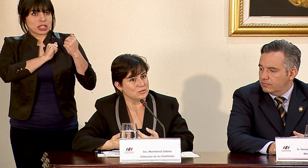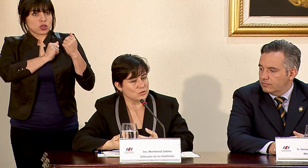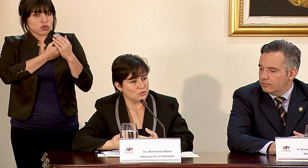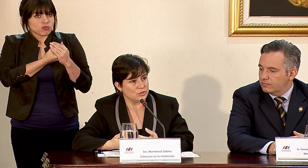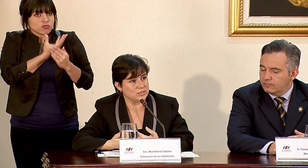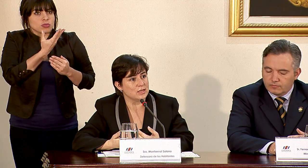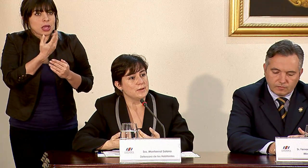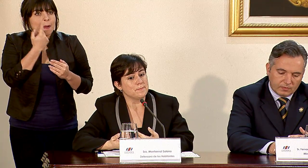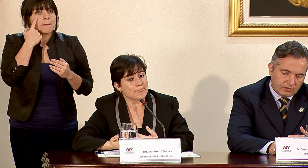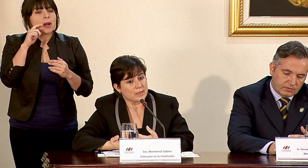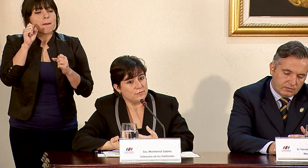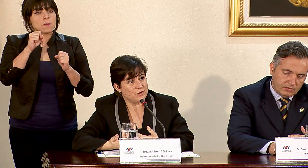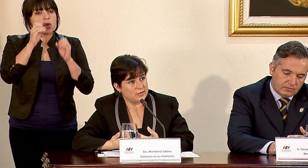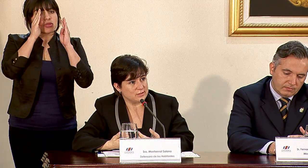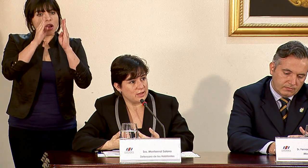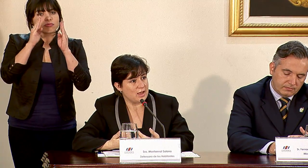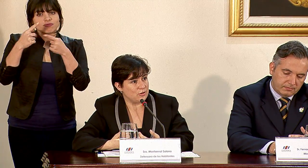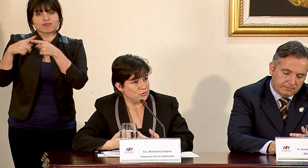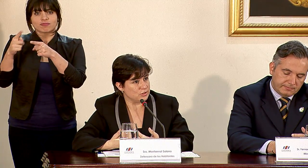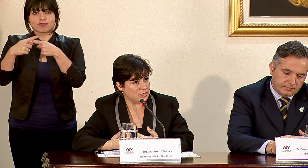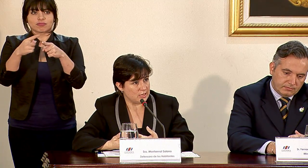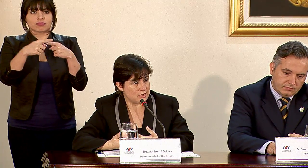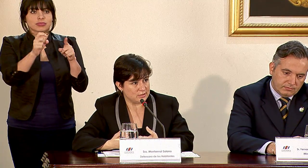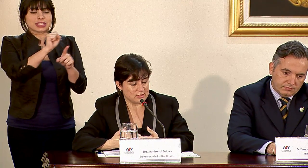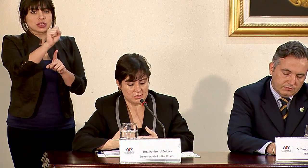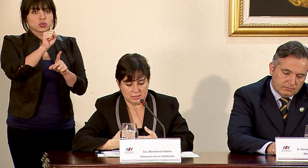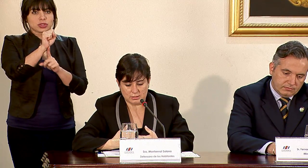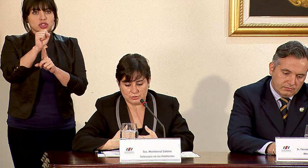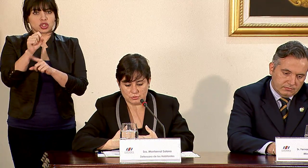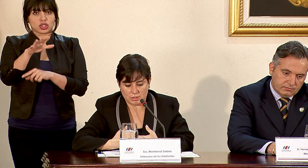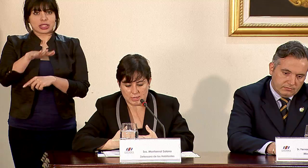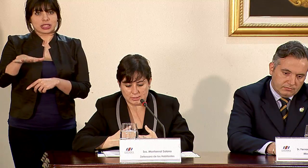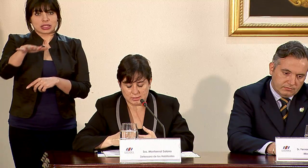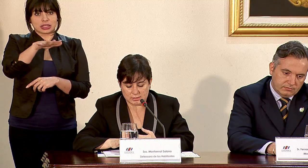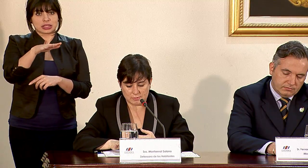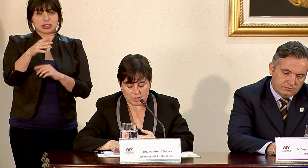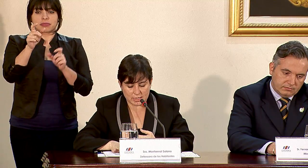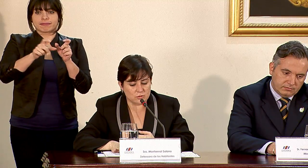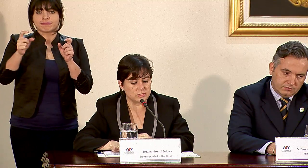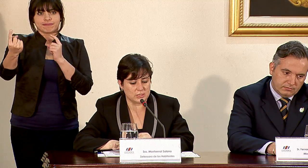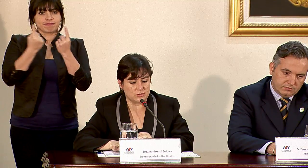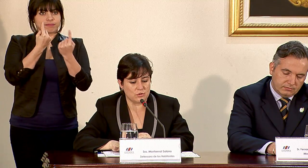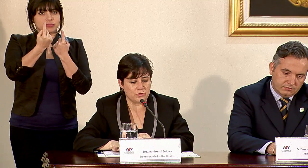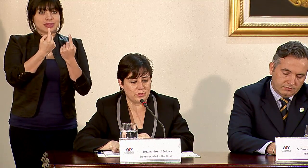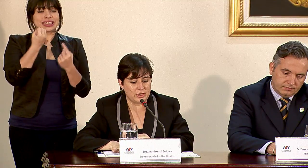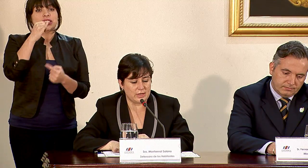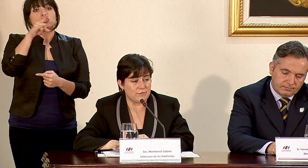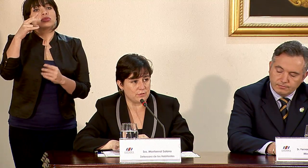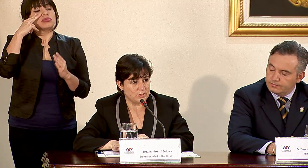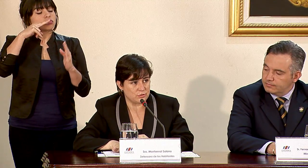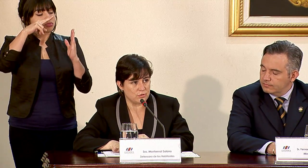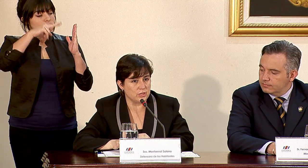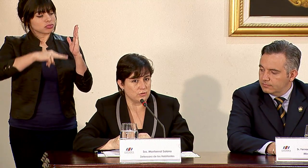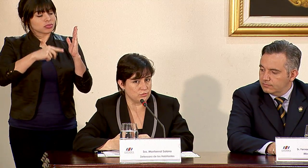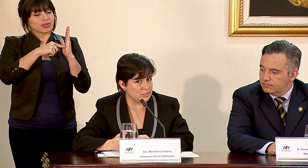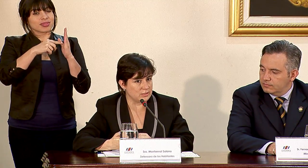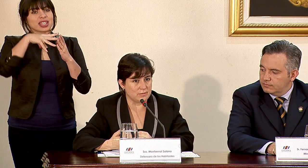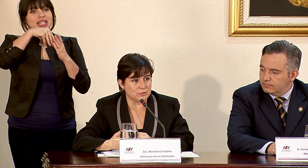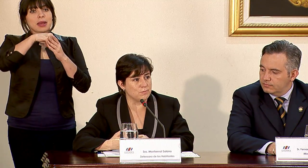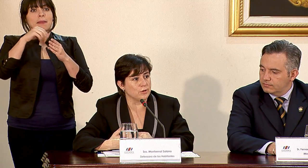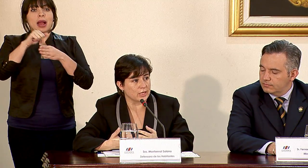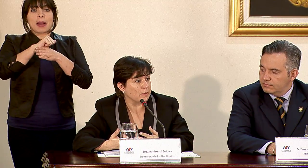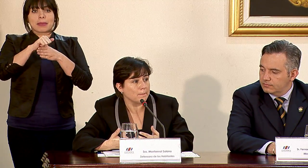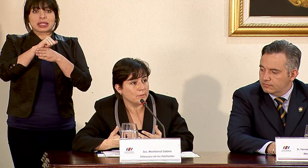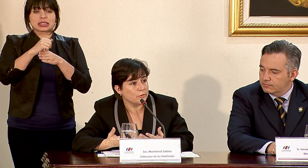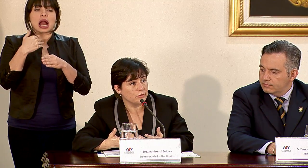distintas situaciones frente a los y las ciudadanas. Si ven el contenido de la formación, incluye